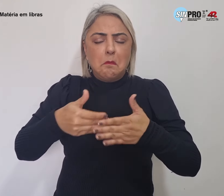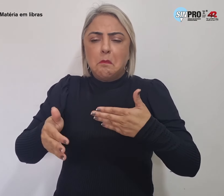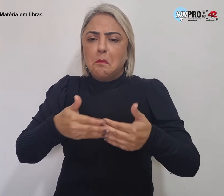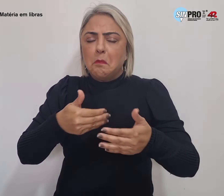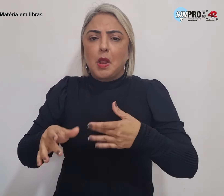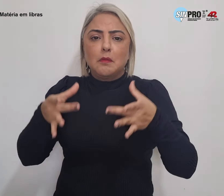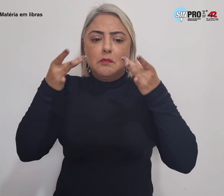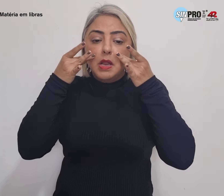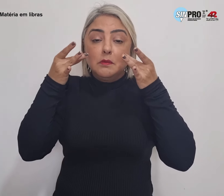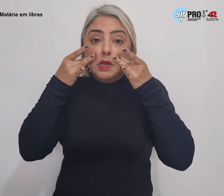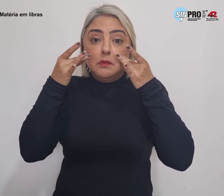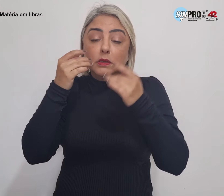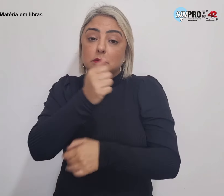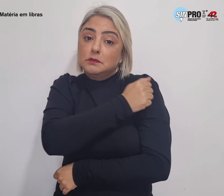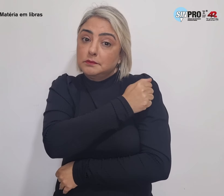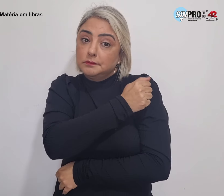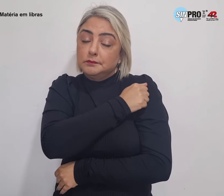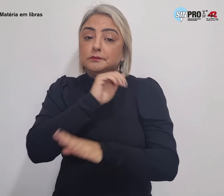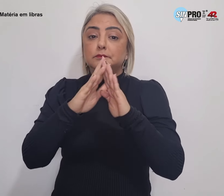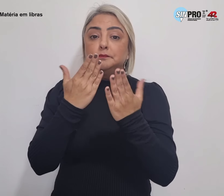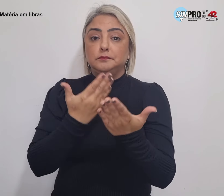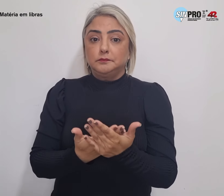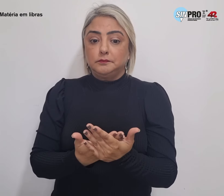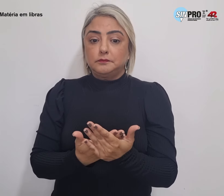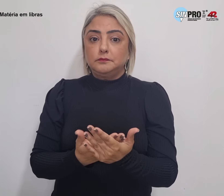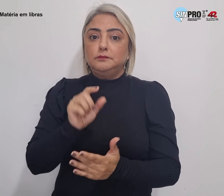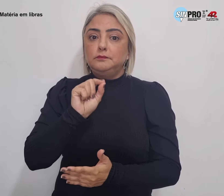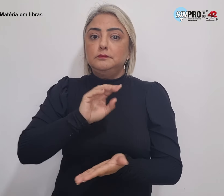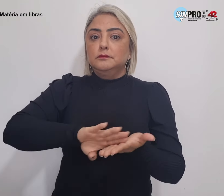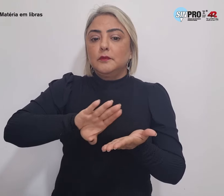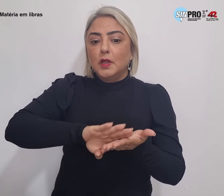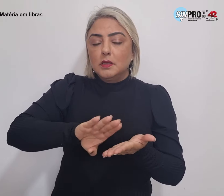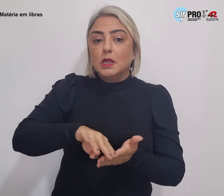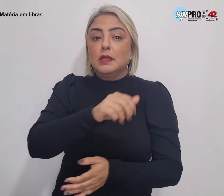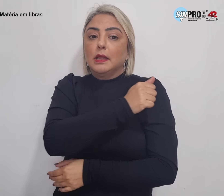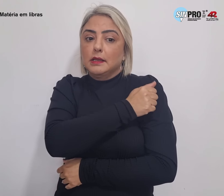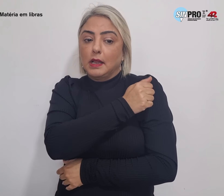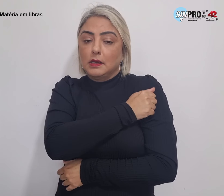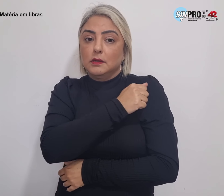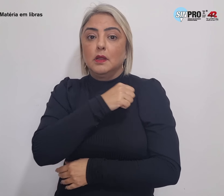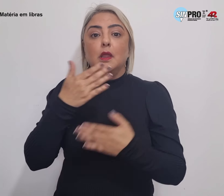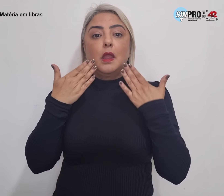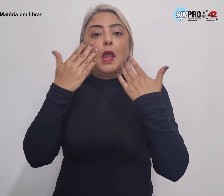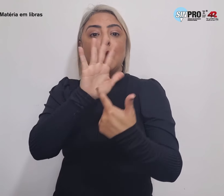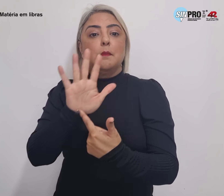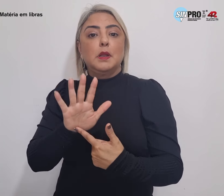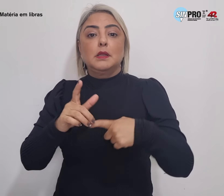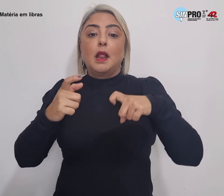escolas, com exceção daqueles que apresentarem laudo médico atestando comorbidades,